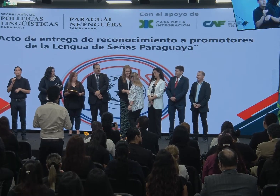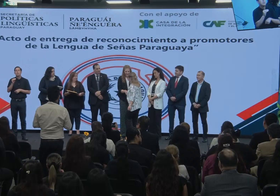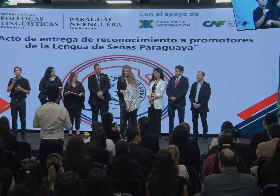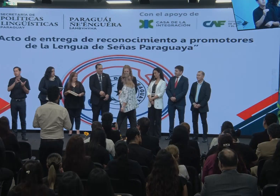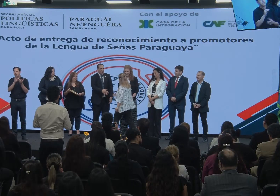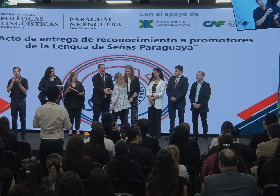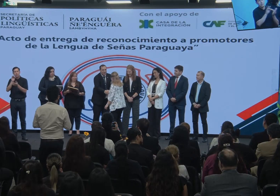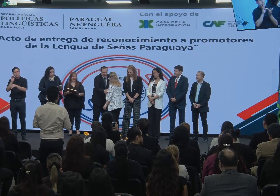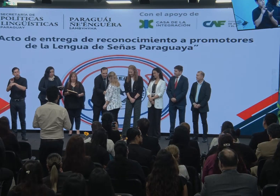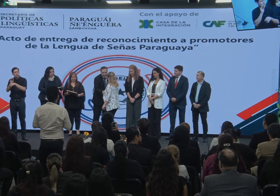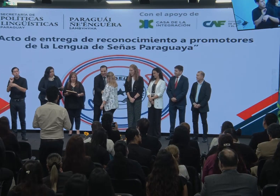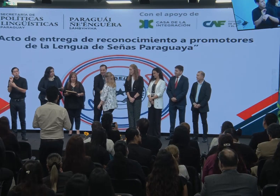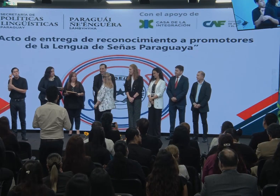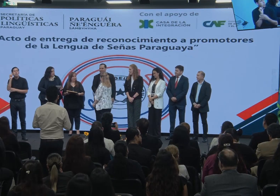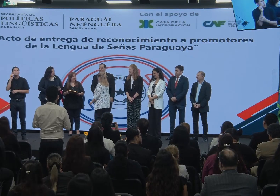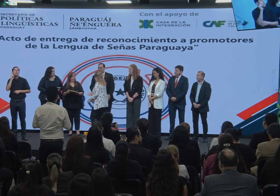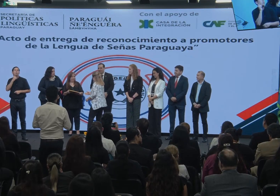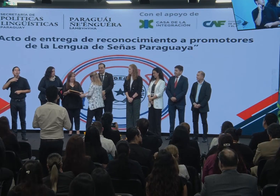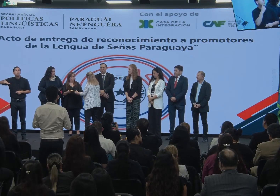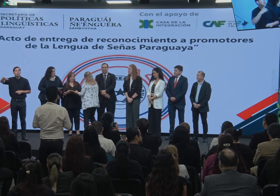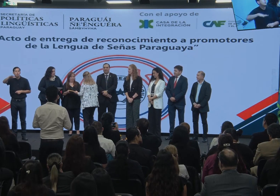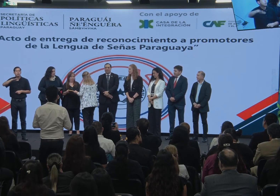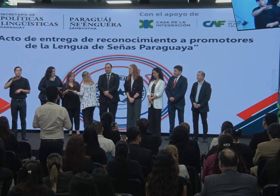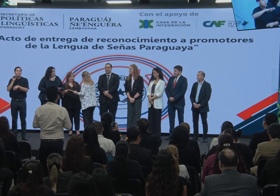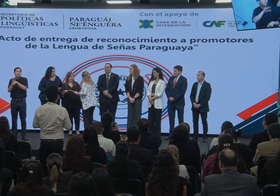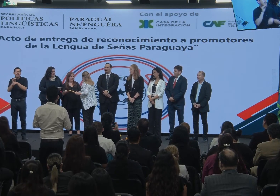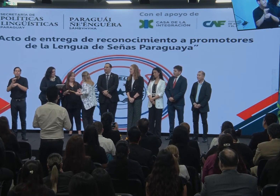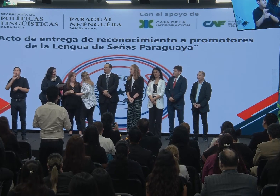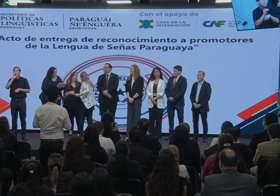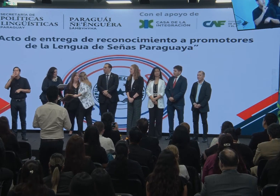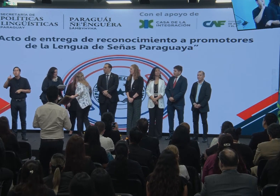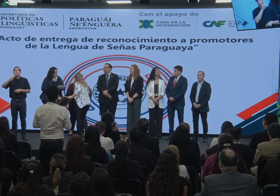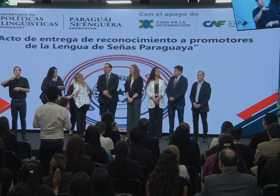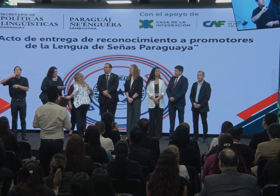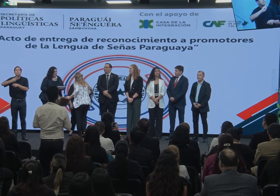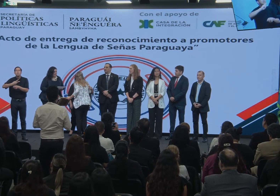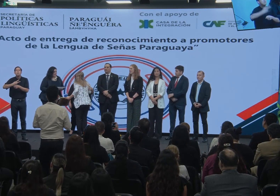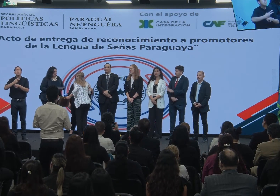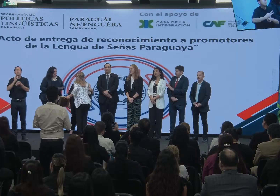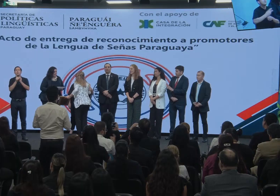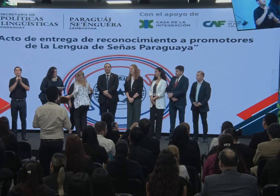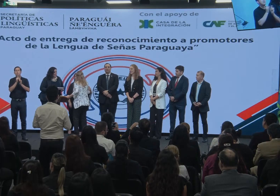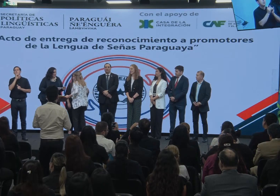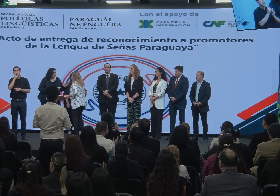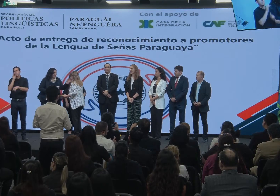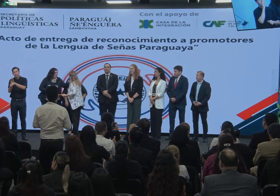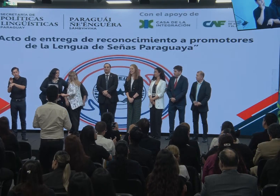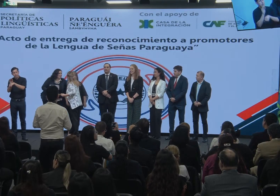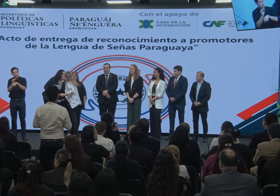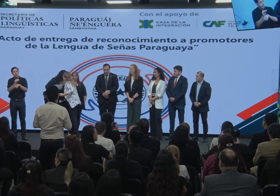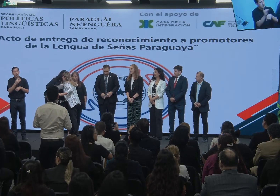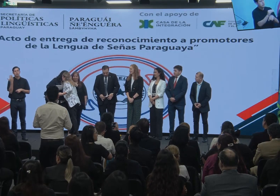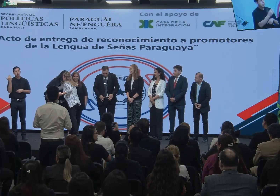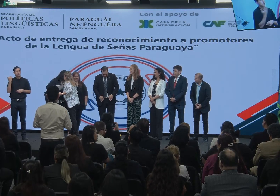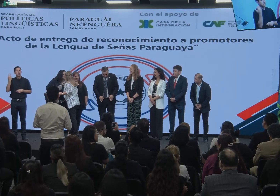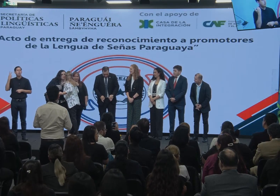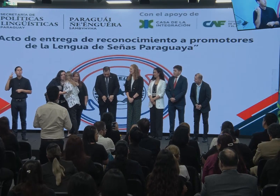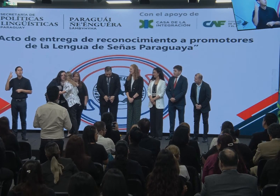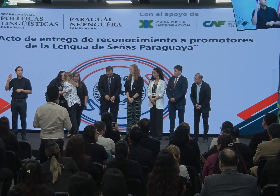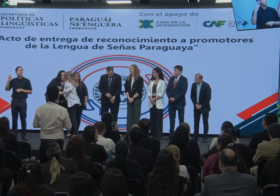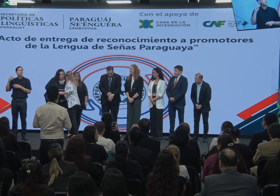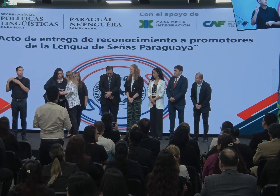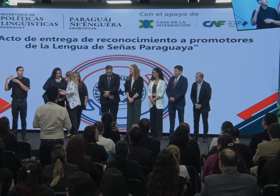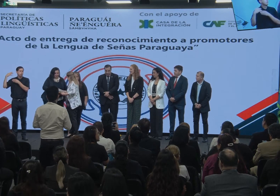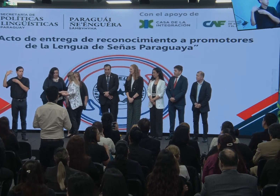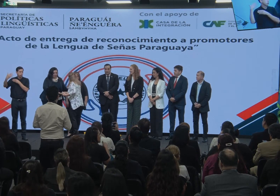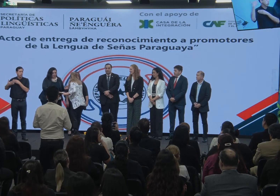sordas del Instituto Desarrollo desde el 2020. Su práctica profesional articula con